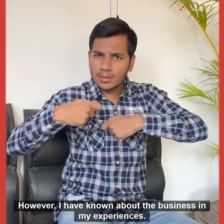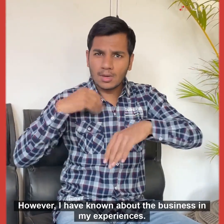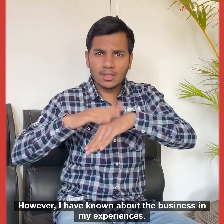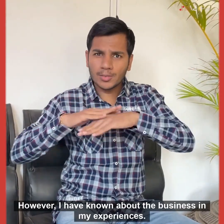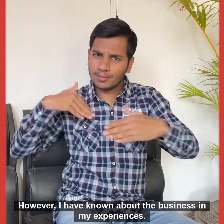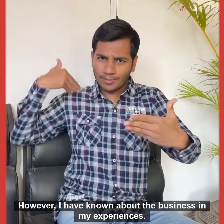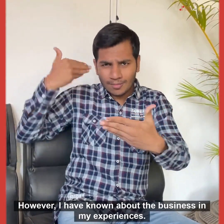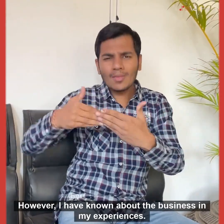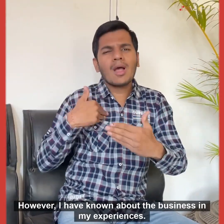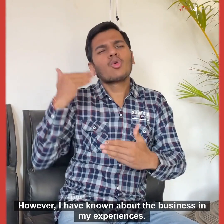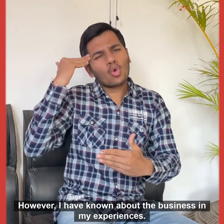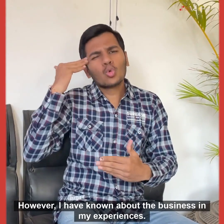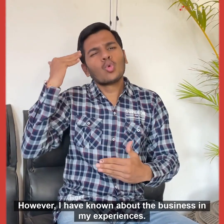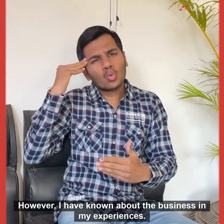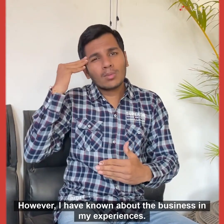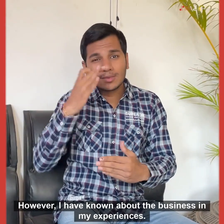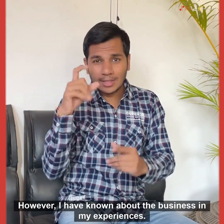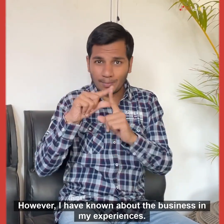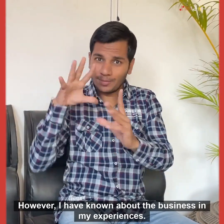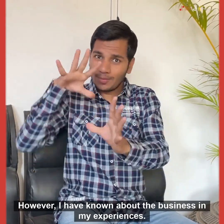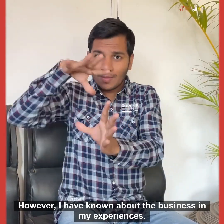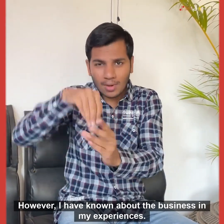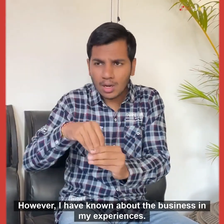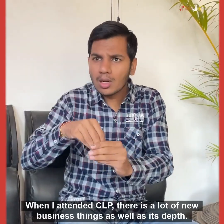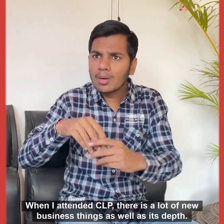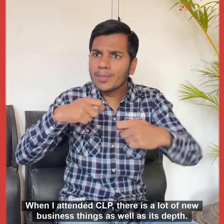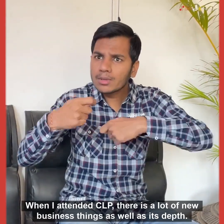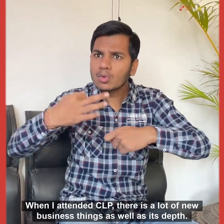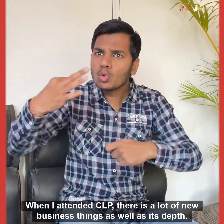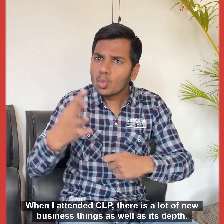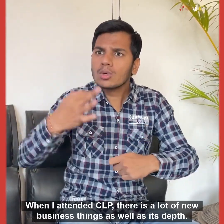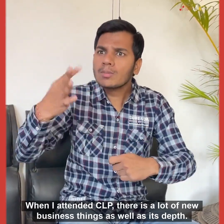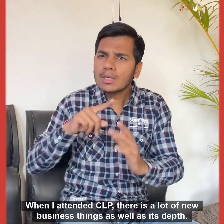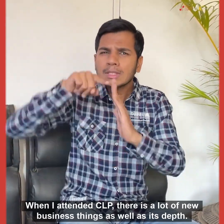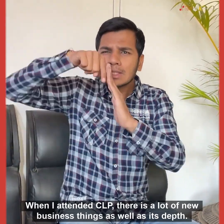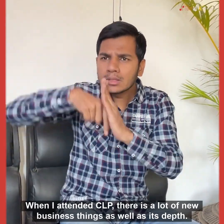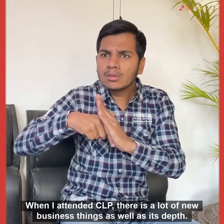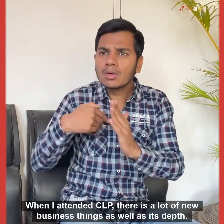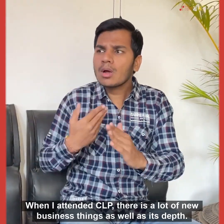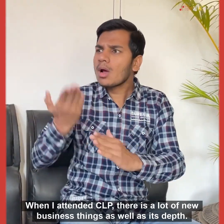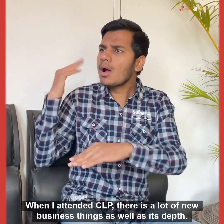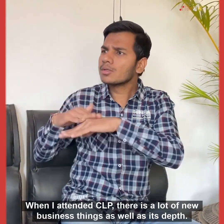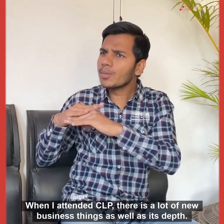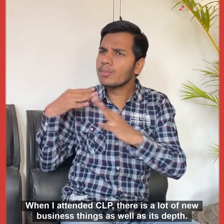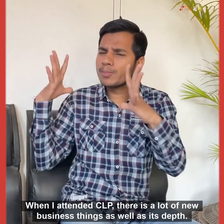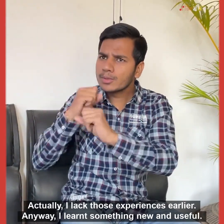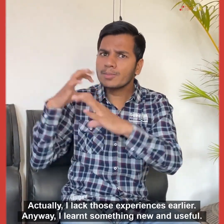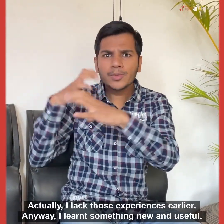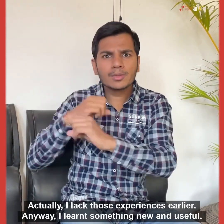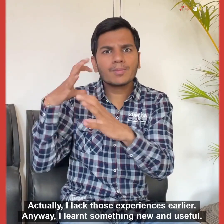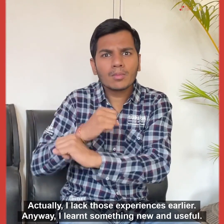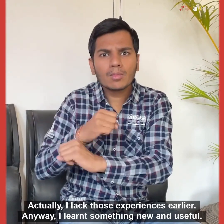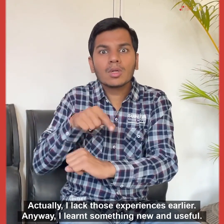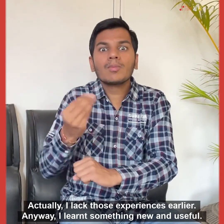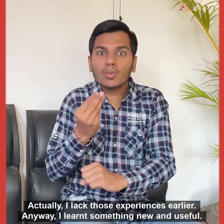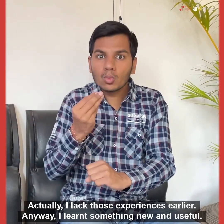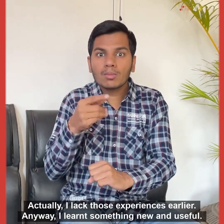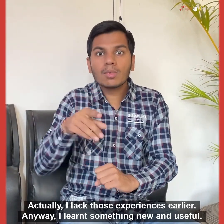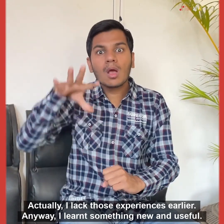नई चीज़ें थी। मैं अभी तक व्यापार करता था, लेकिन सीएलपी में जुड़ने के बाद मुझे समझ आया कि व्यापार को और अच्छे से कैसे किया जा सकता है, जो कि पहले मुझे